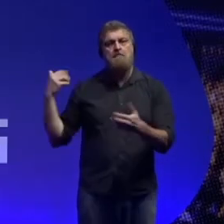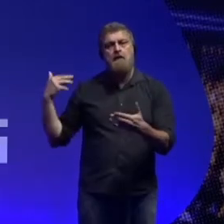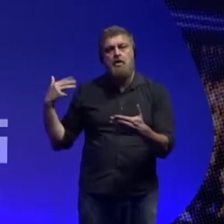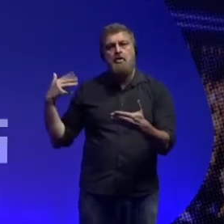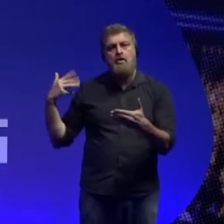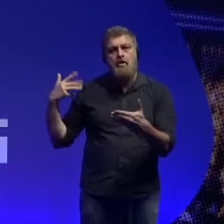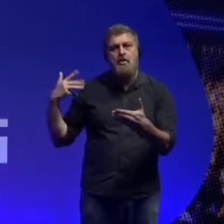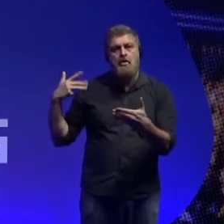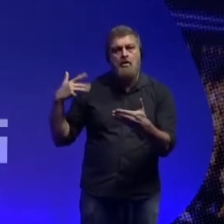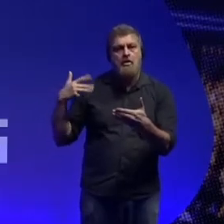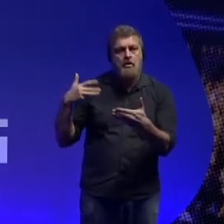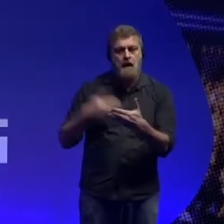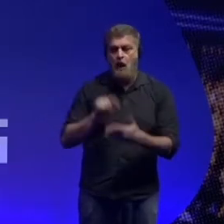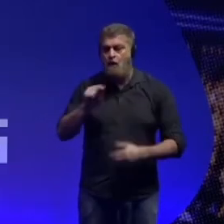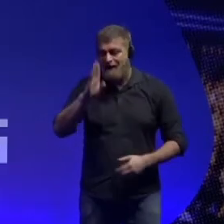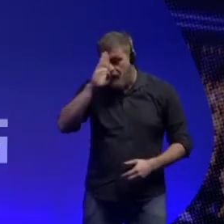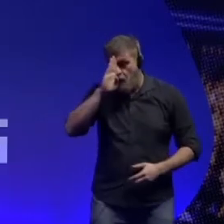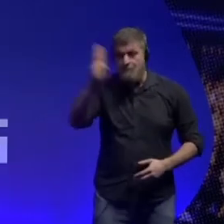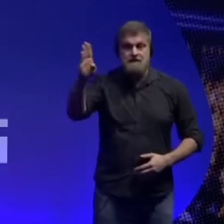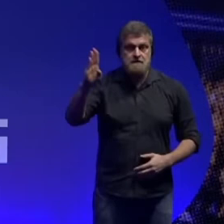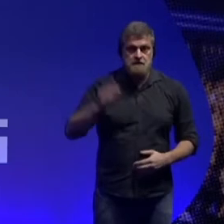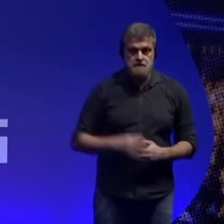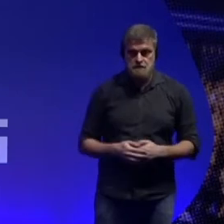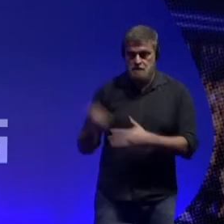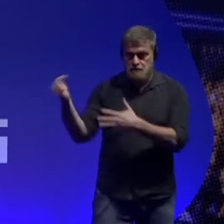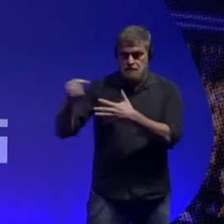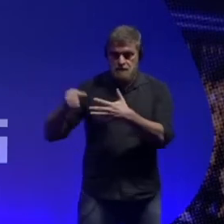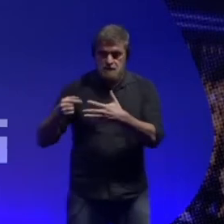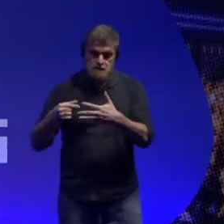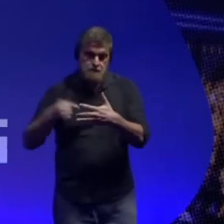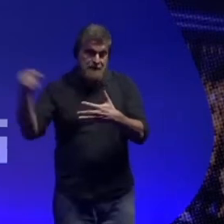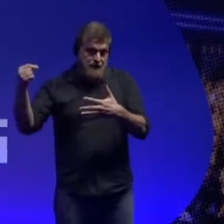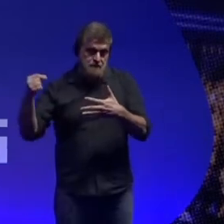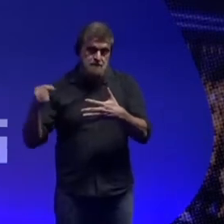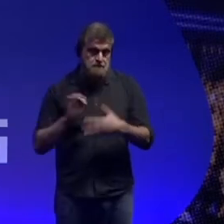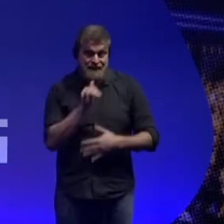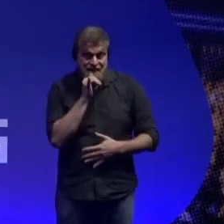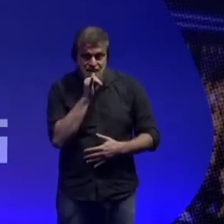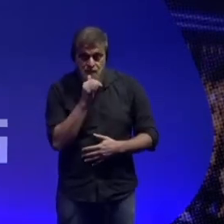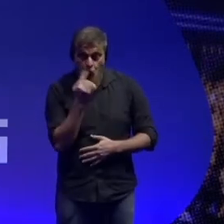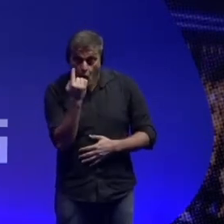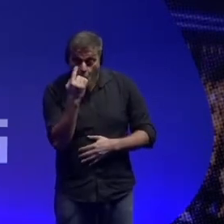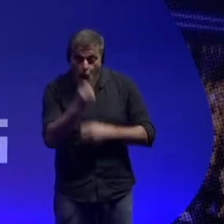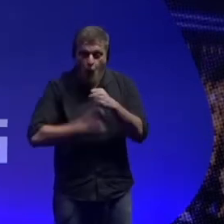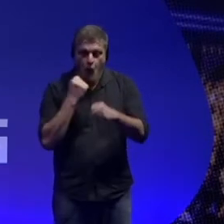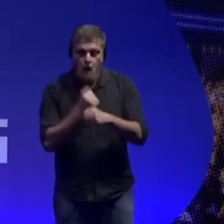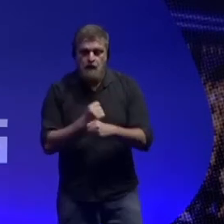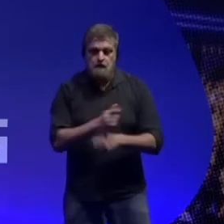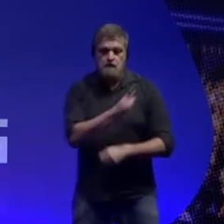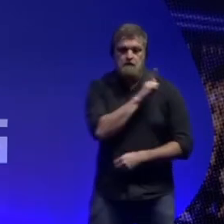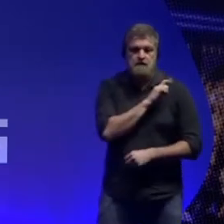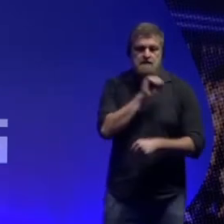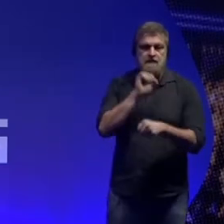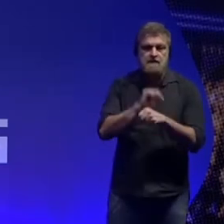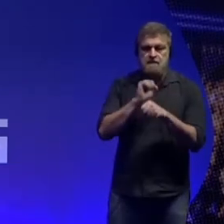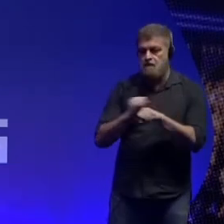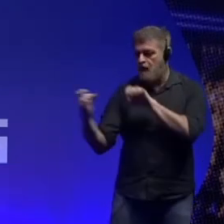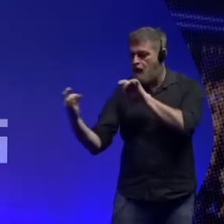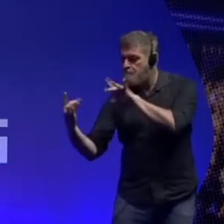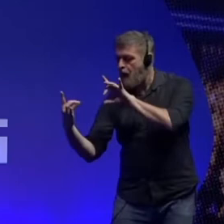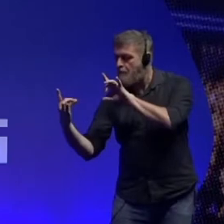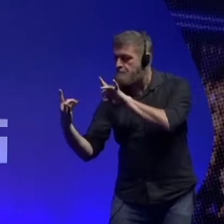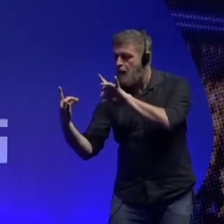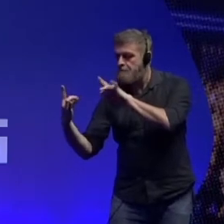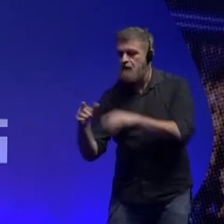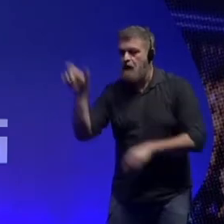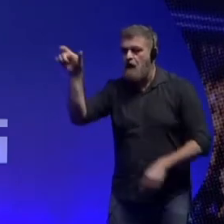é prioridade? Vamos começar só algumas coisas, vou pegar tudo. Como o gerente espera um ano para dar feedback de qualidade